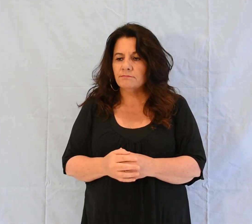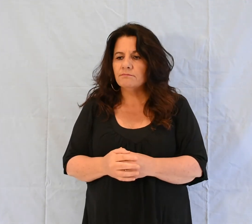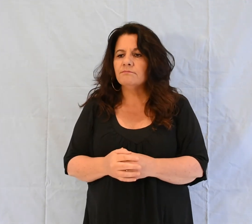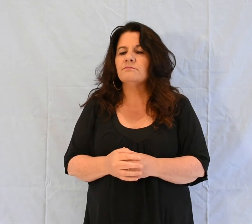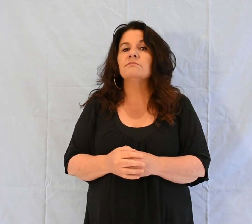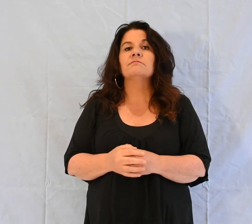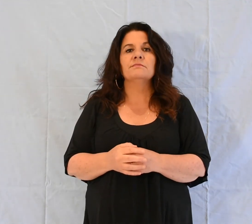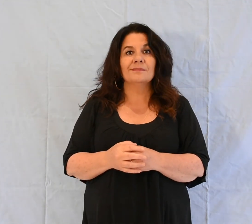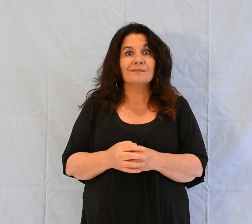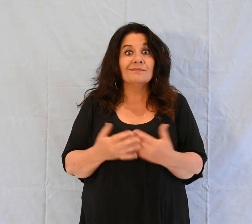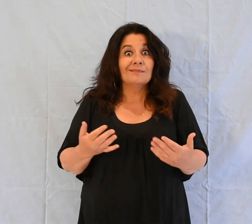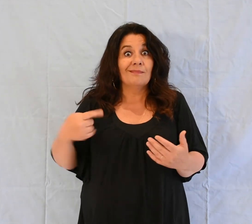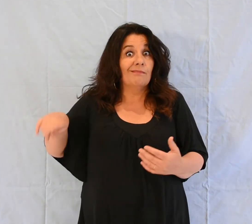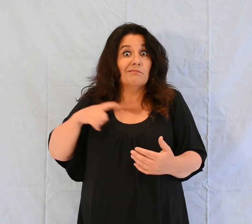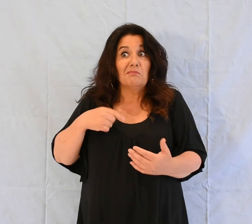Car ils ne savaient pas ce que c'était.